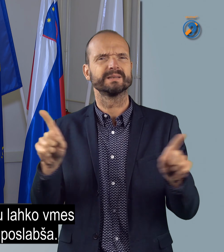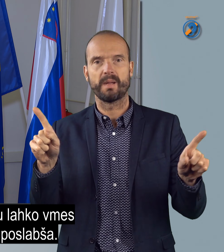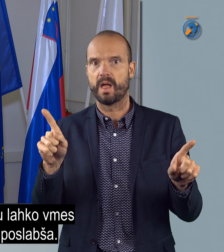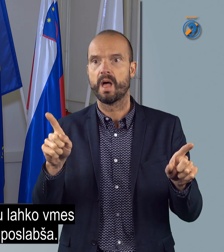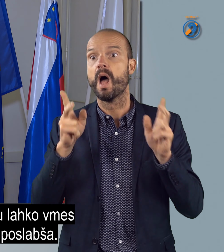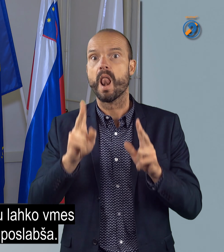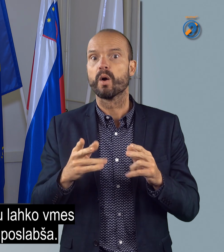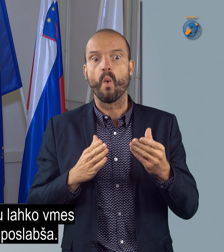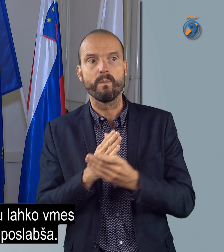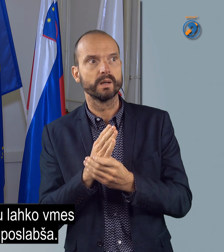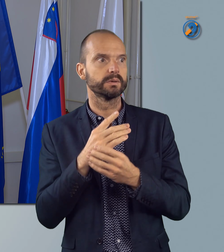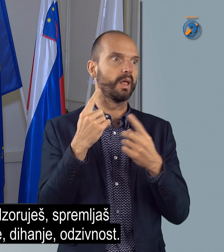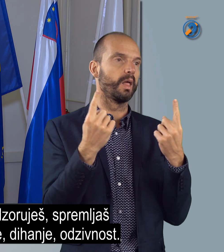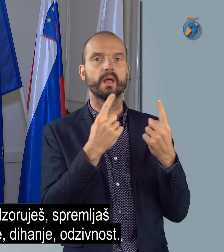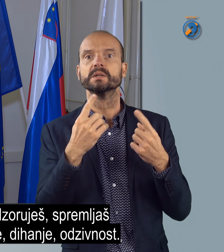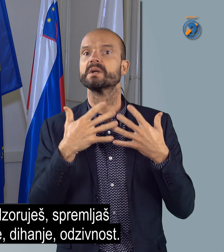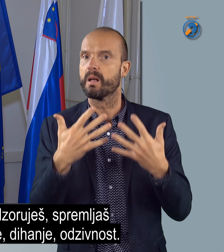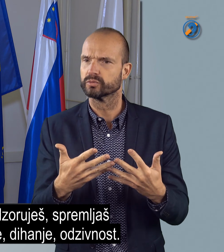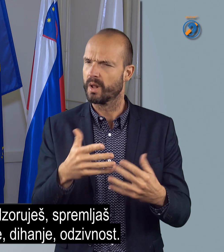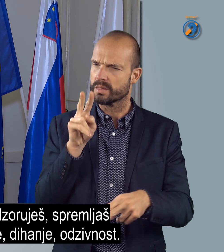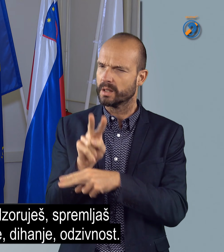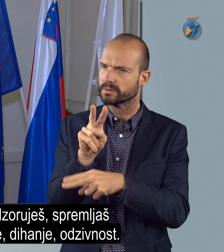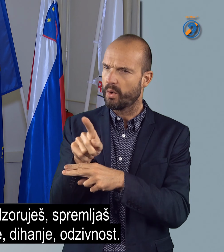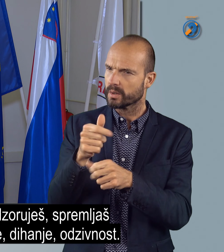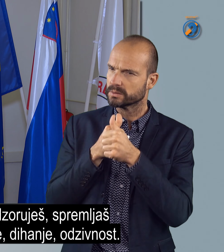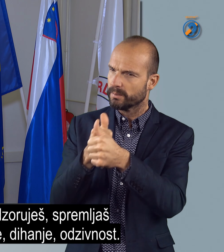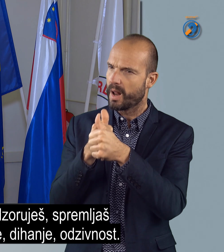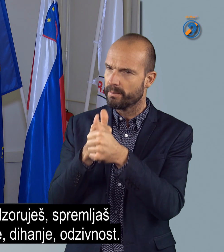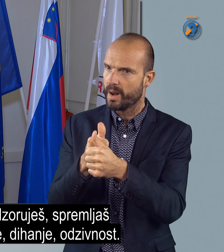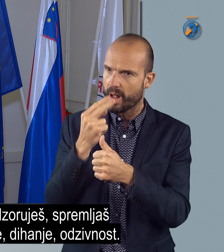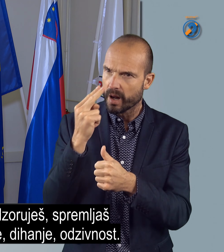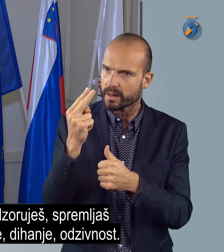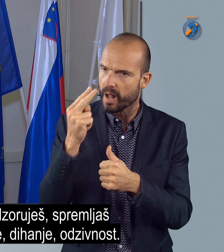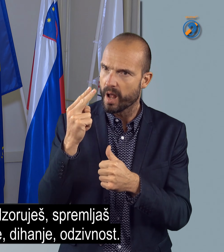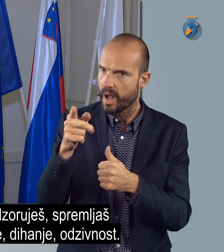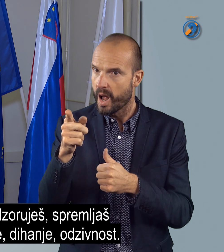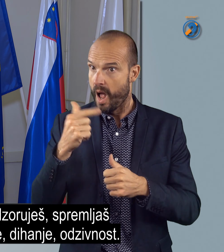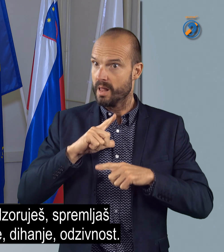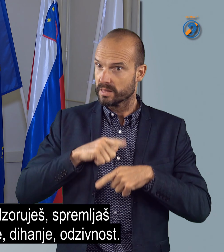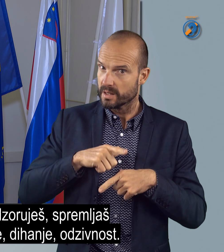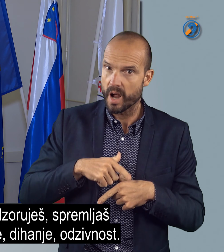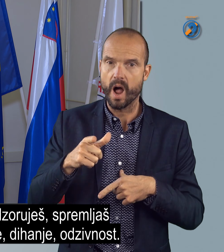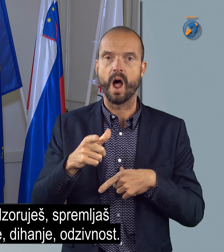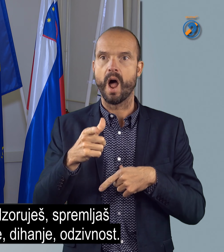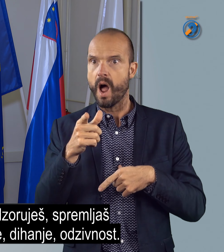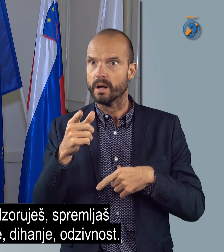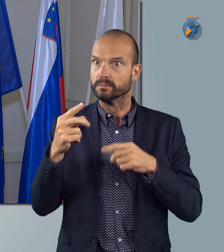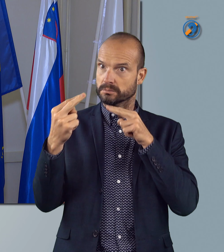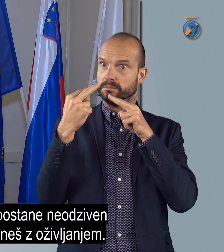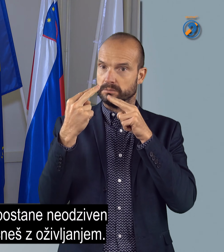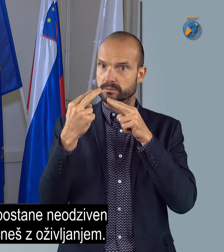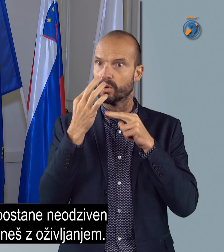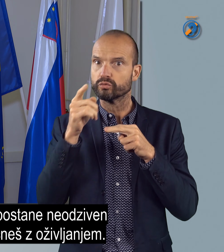lahko vmesno stanje poslabša, ves čas ga nadzoruješ, se pravi spremljaš vitalne parametre, se pravi dihanje, odzivnost,